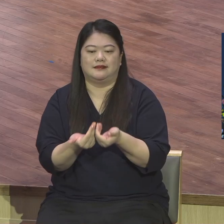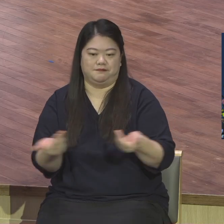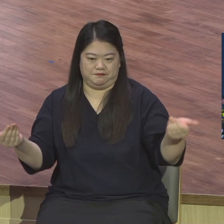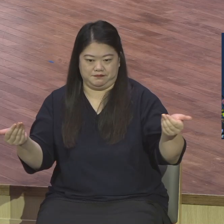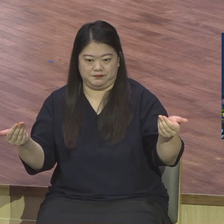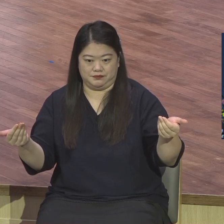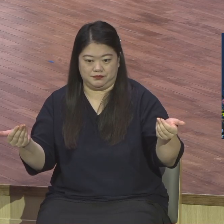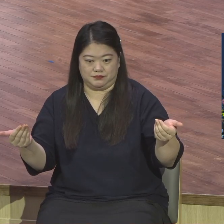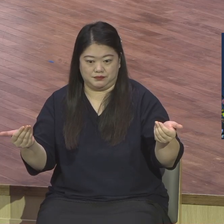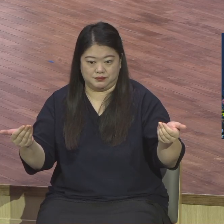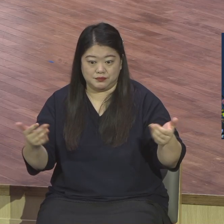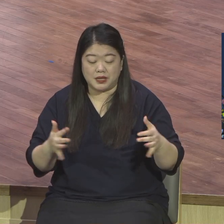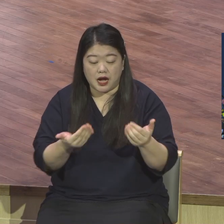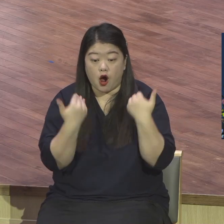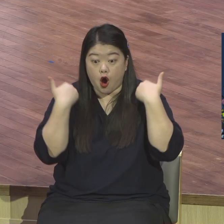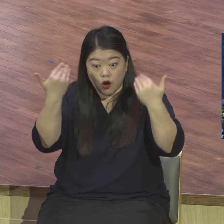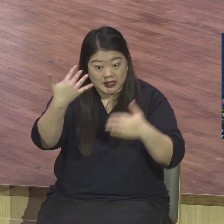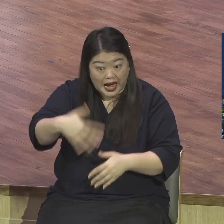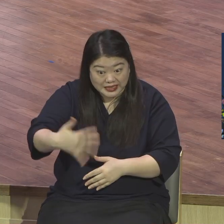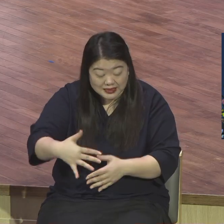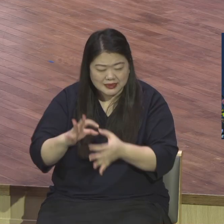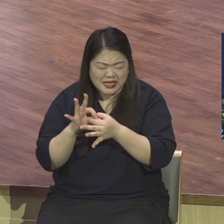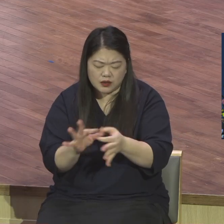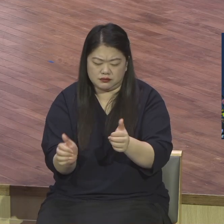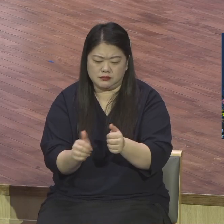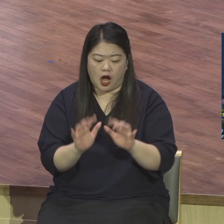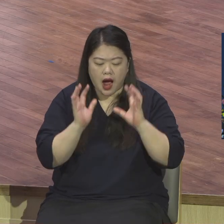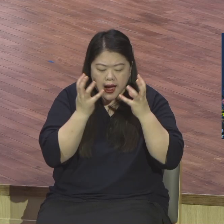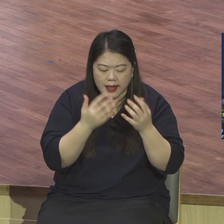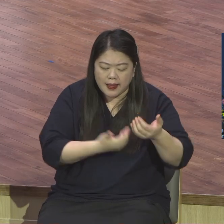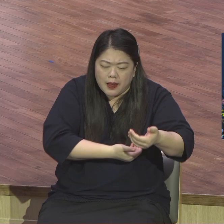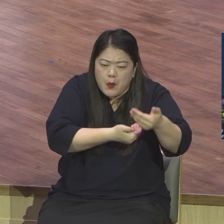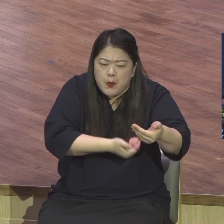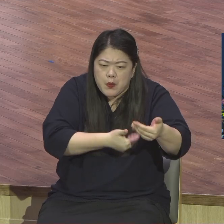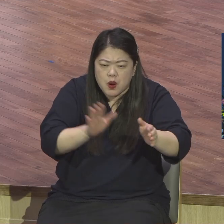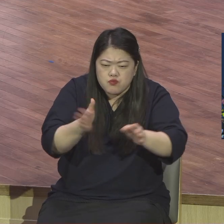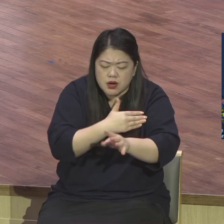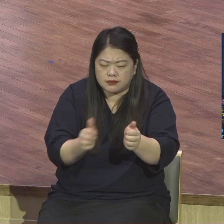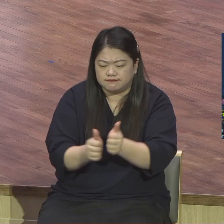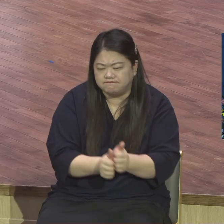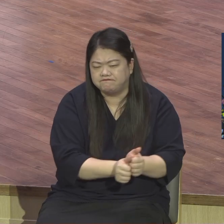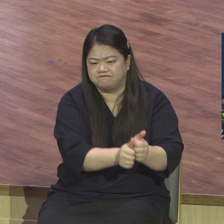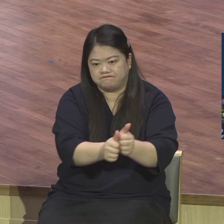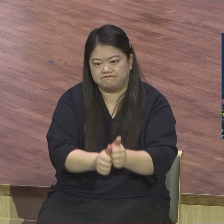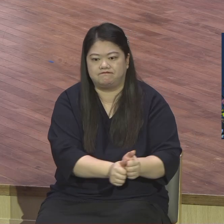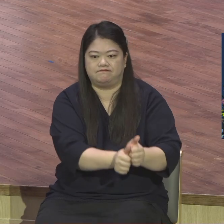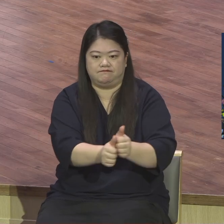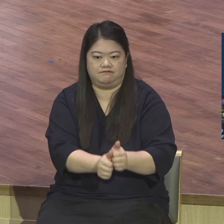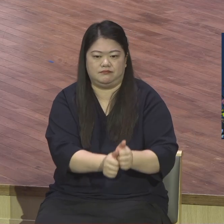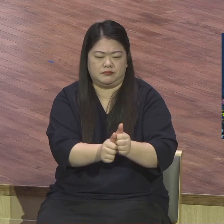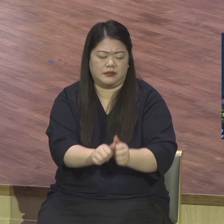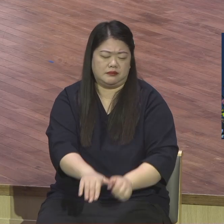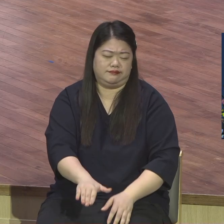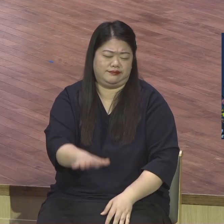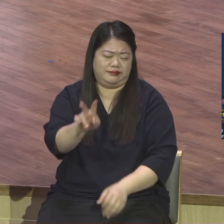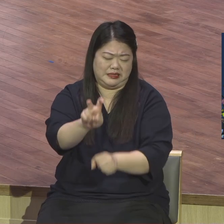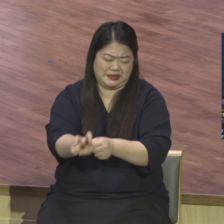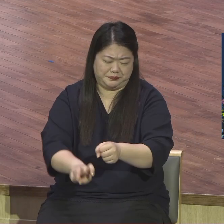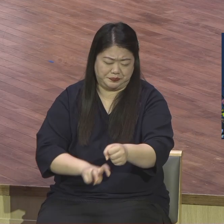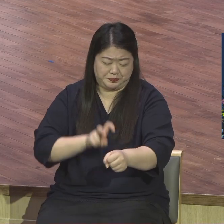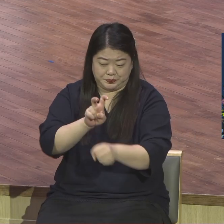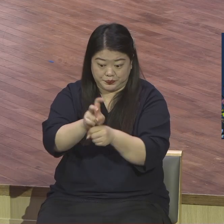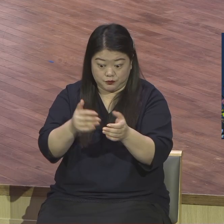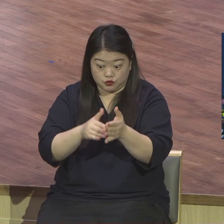율법은 이렇게 인간으로 하여금, 율법이 뭐하는 역할을 하느냐? 인간들로